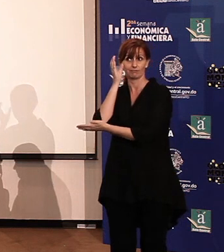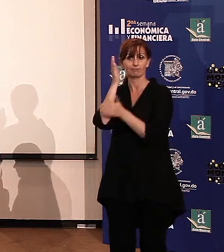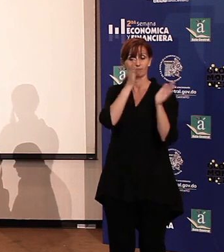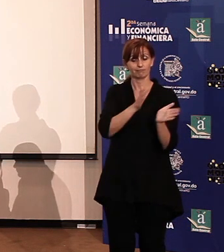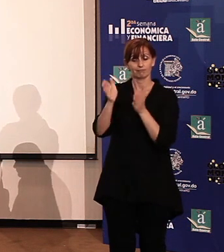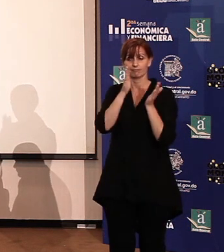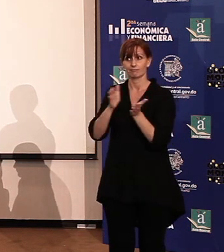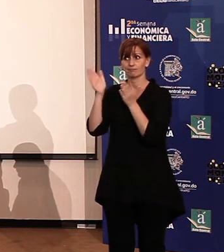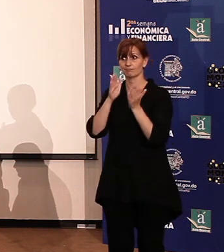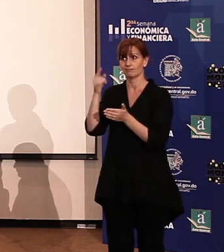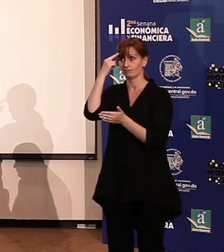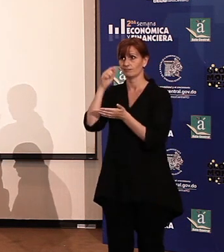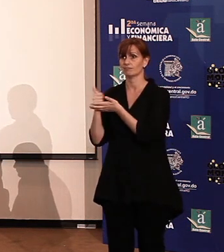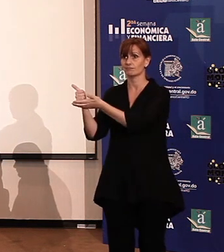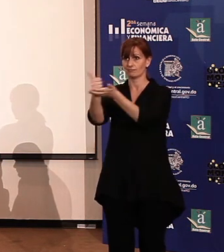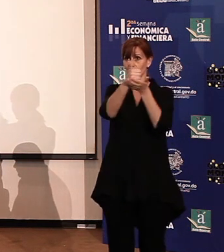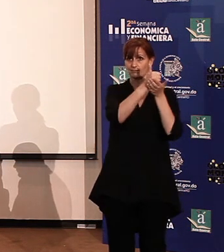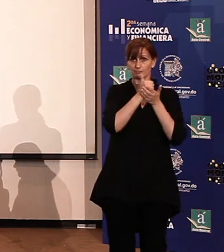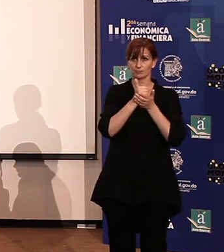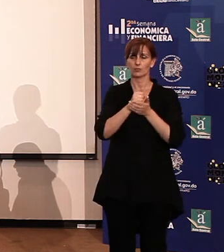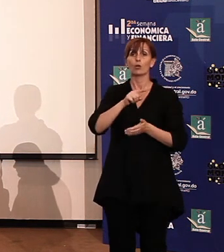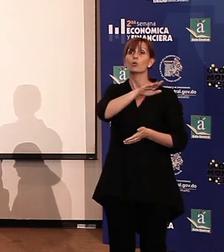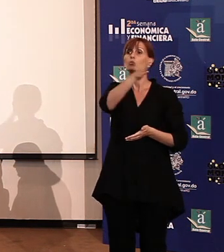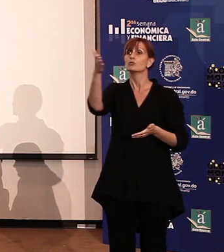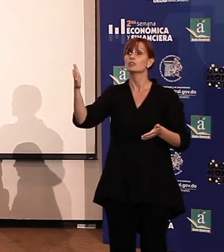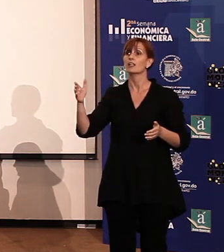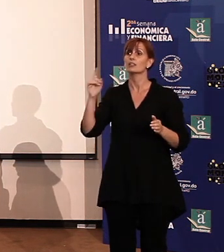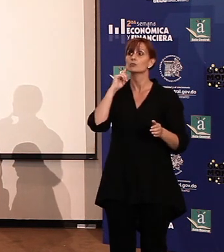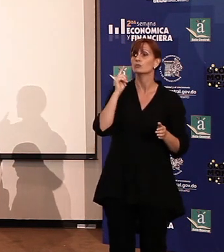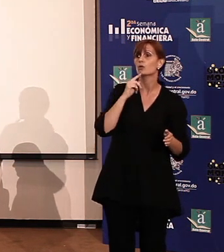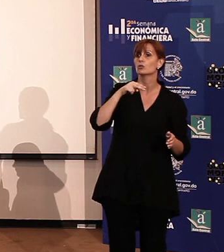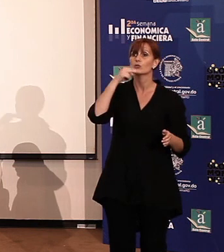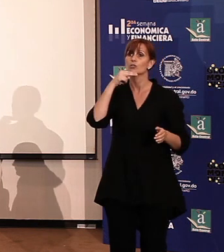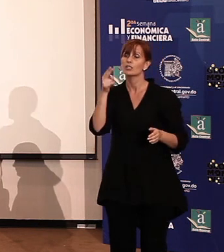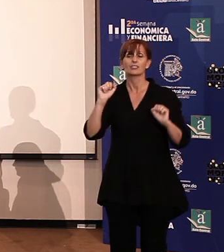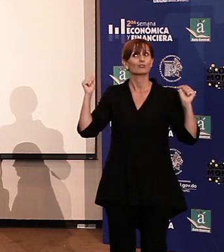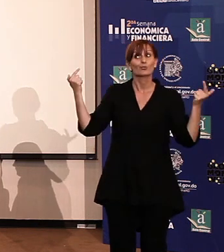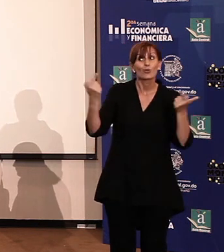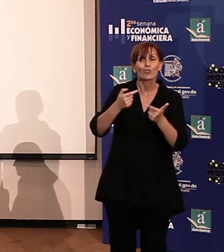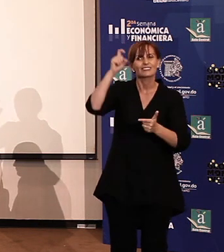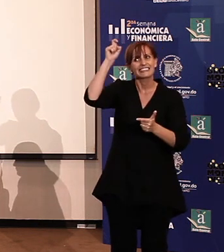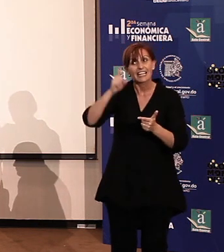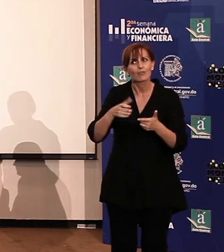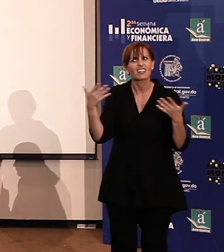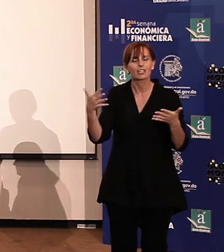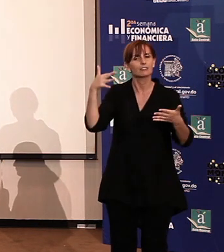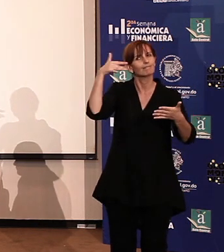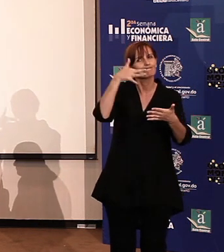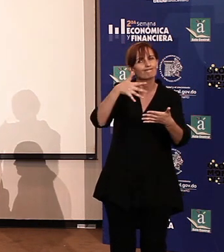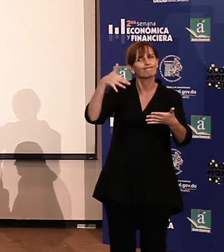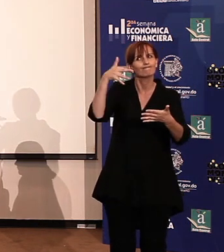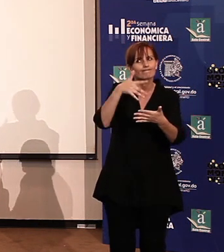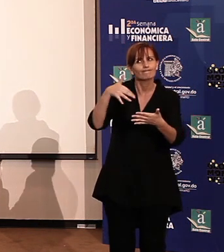a todos los estudiantes sordos y oyentes capacitarse educación la